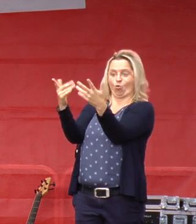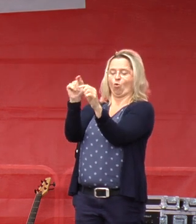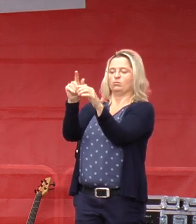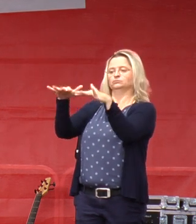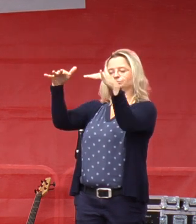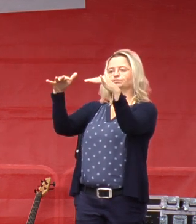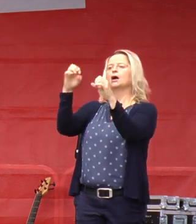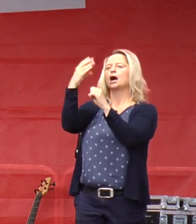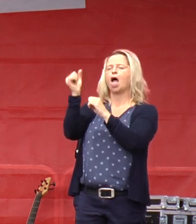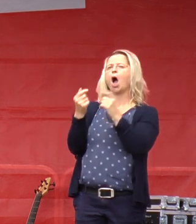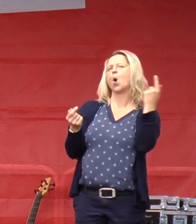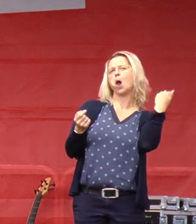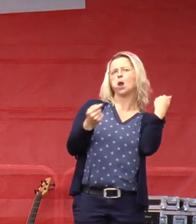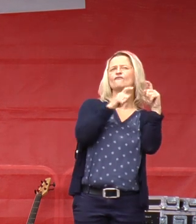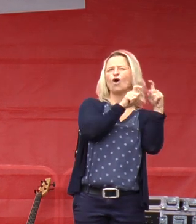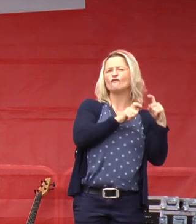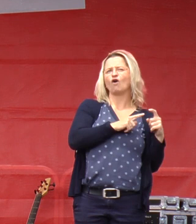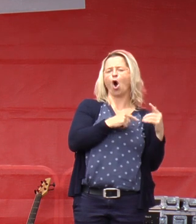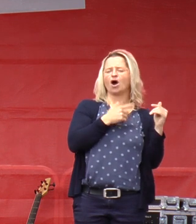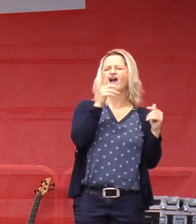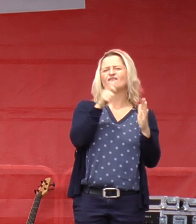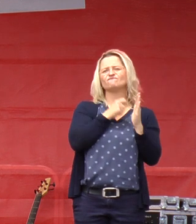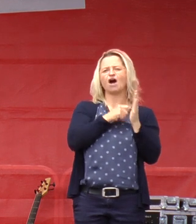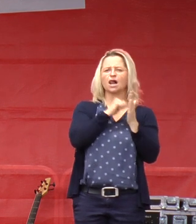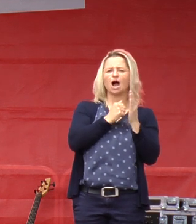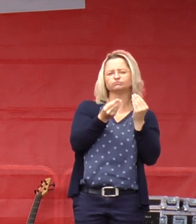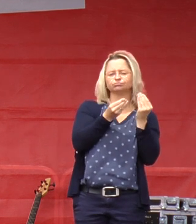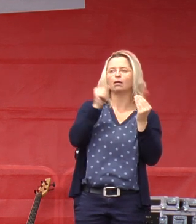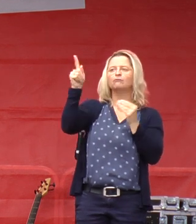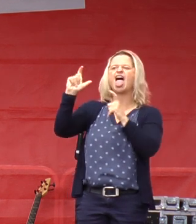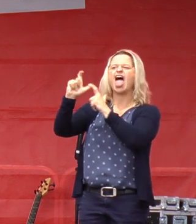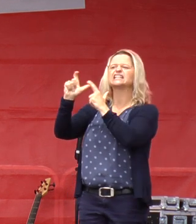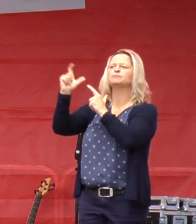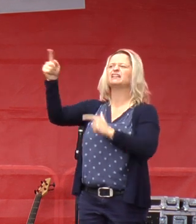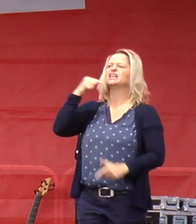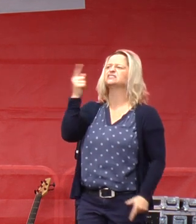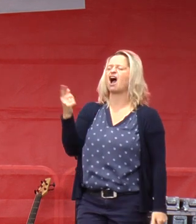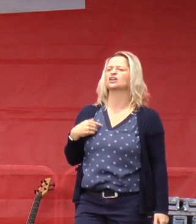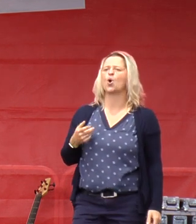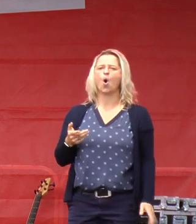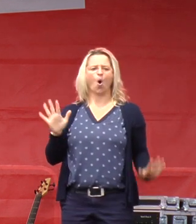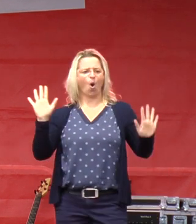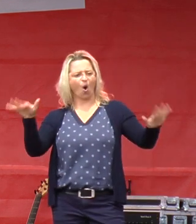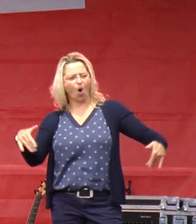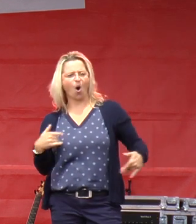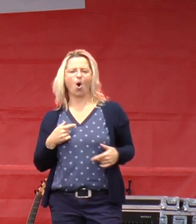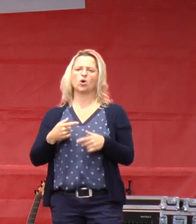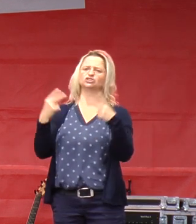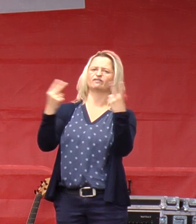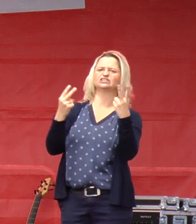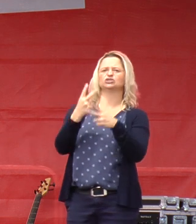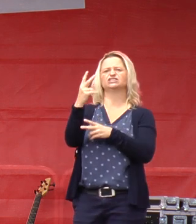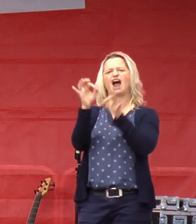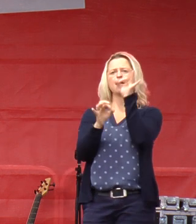mit dem Wahlkampf zu tun gehabt, die SPD doch so den Eindruck erweckt, also sie ist so volle Kanne gegen das